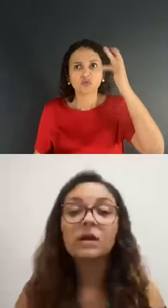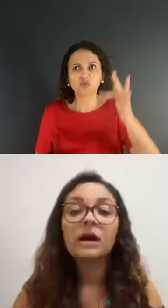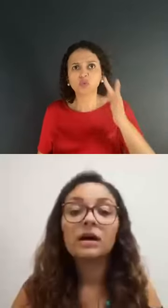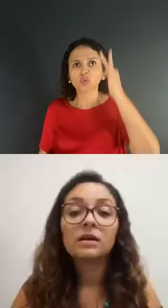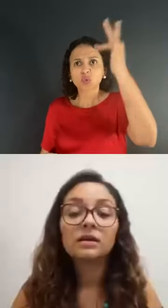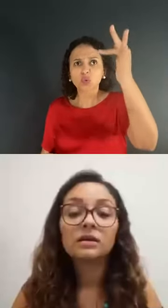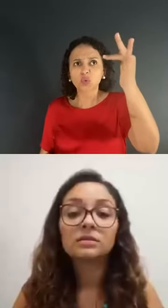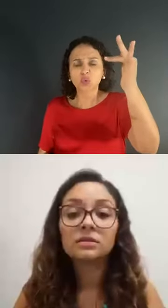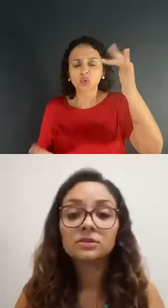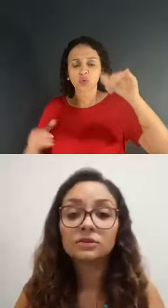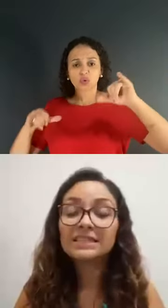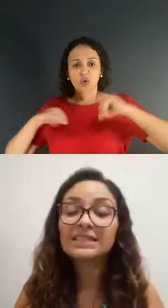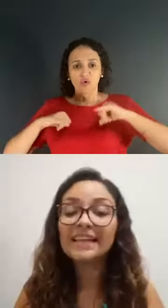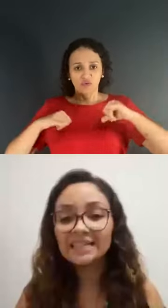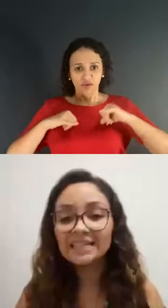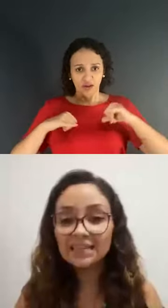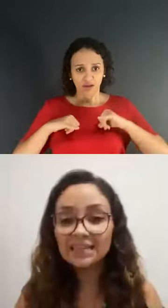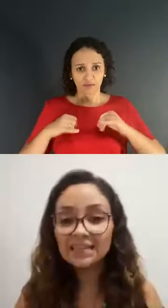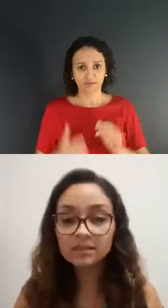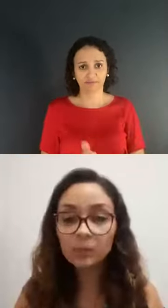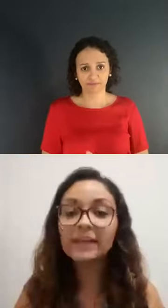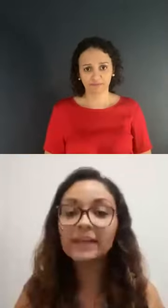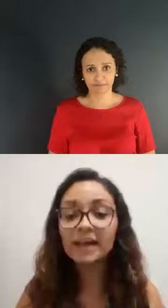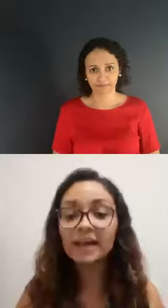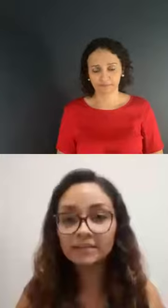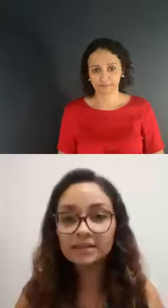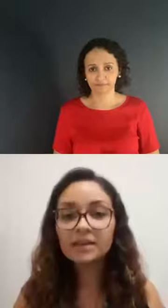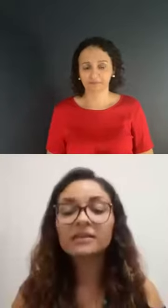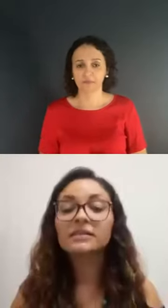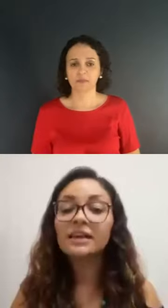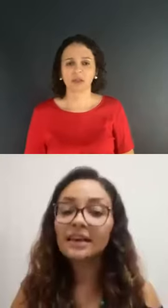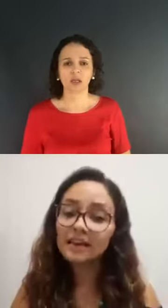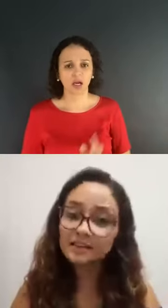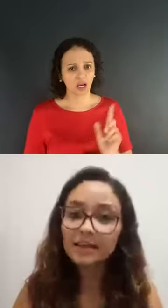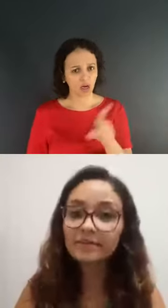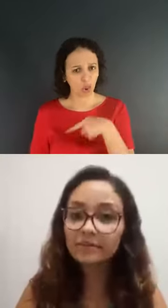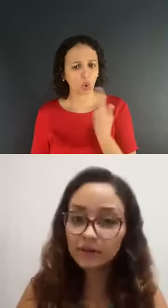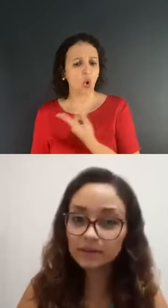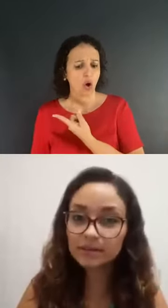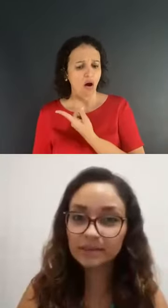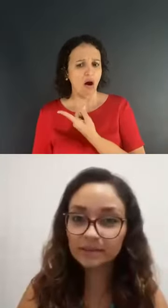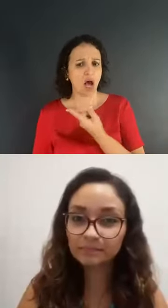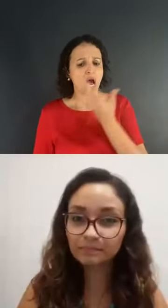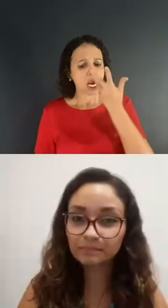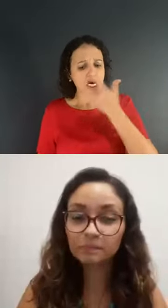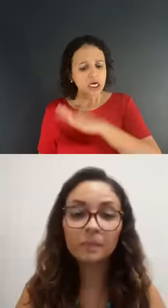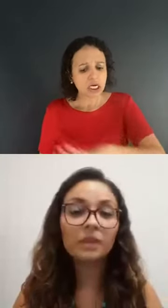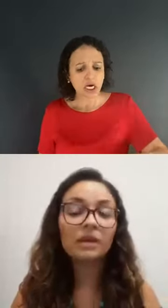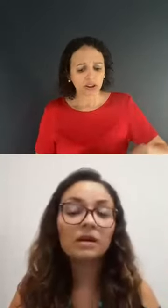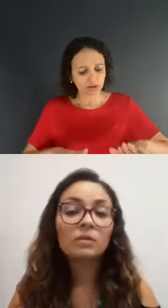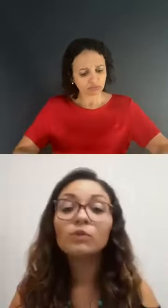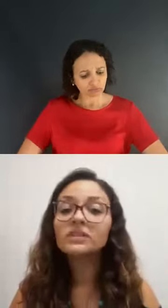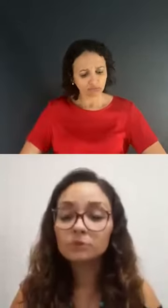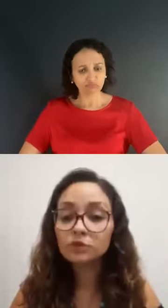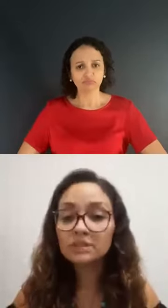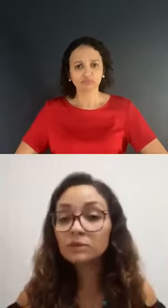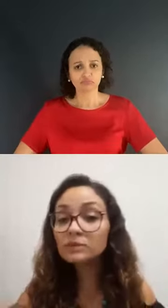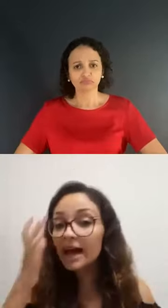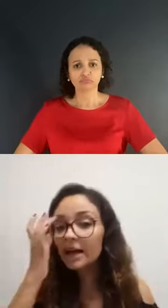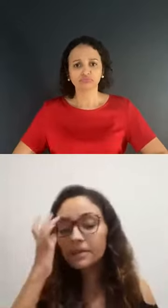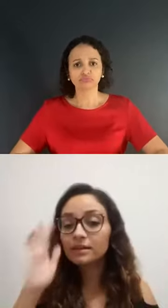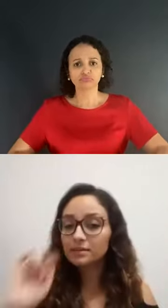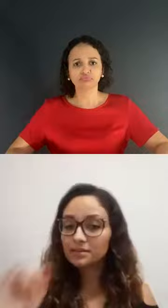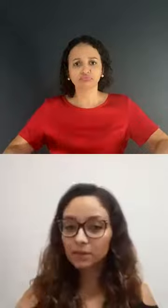Realmente, as nossas crenças, elas são criadas desde a infância. Muitas pessoas